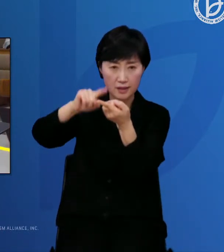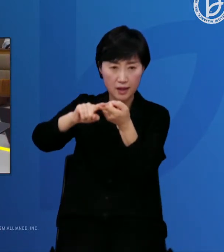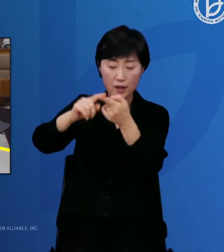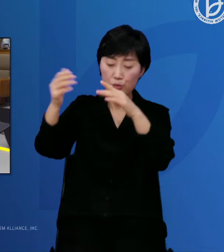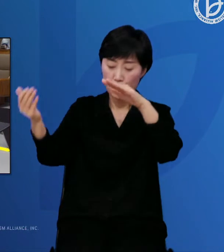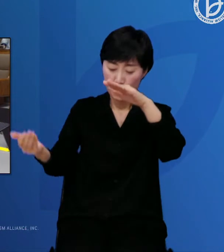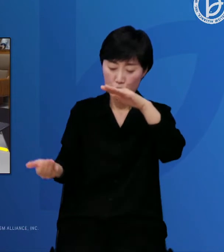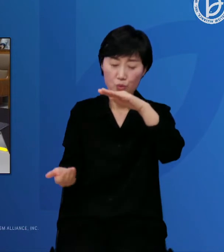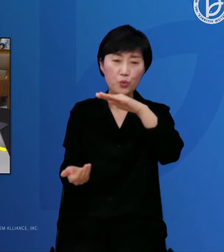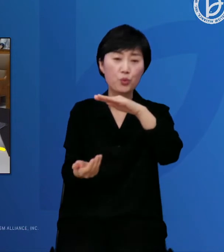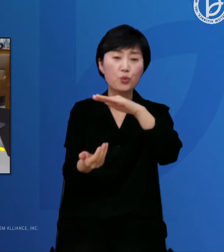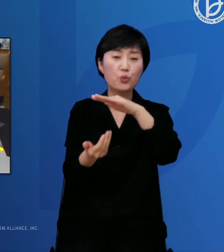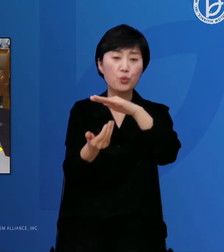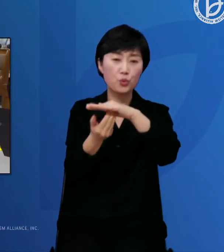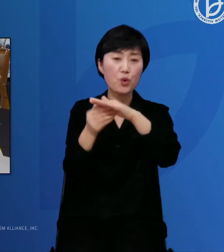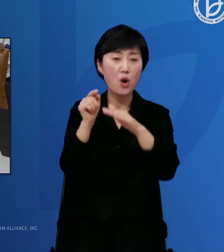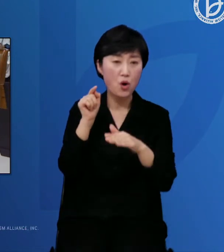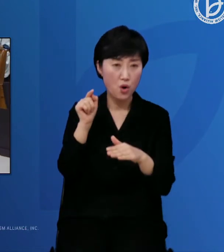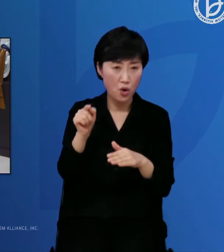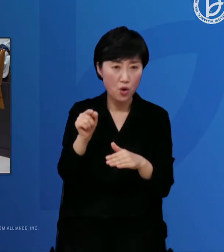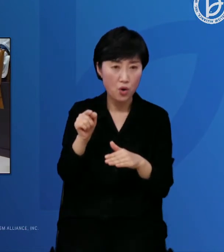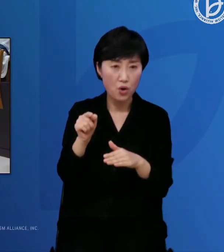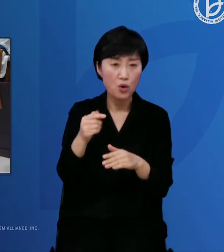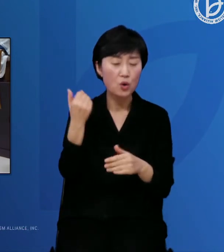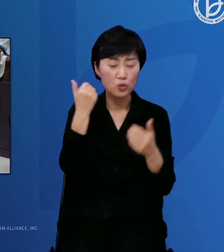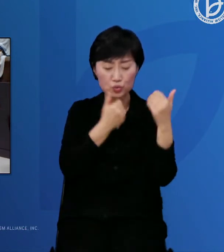언약하신 대로 이룰 것이니